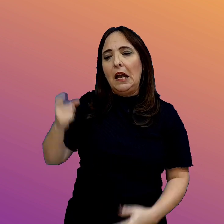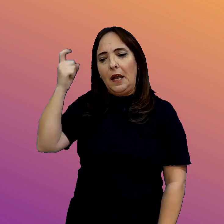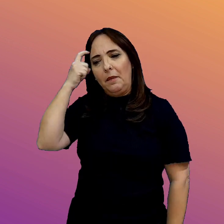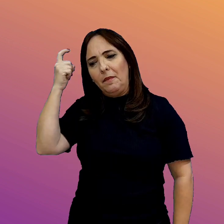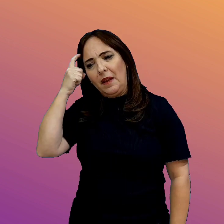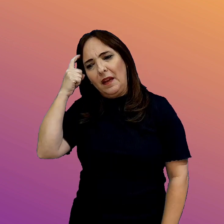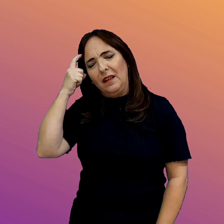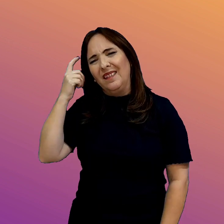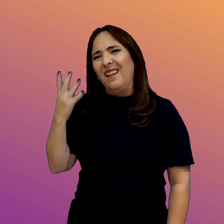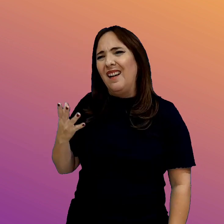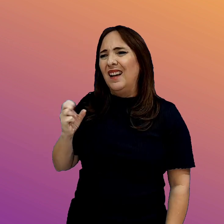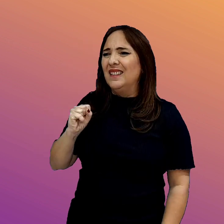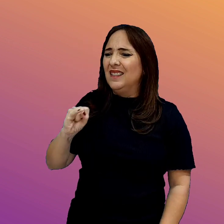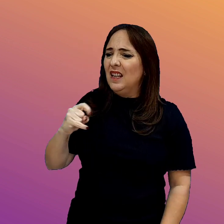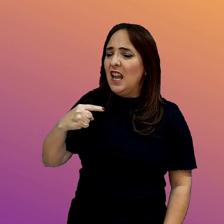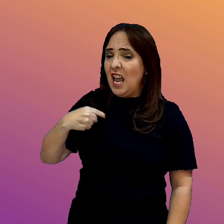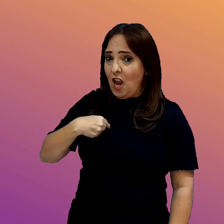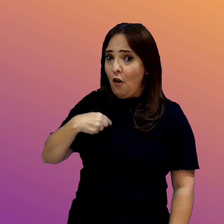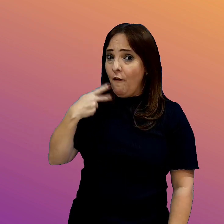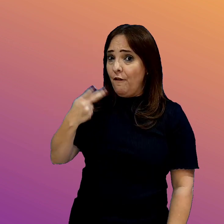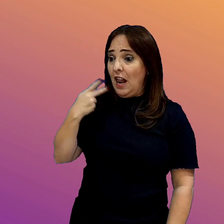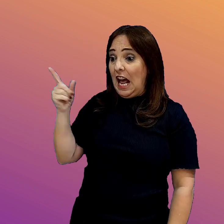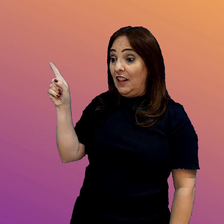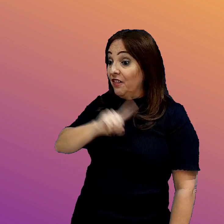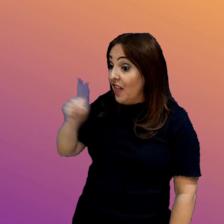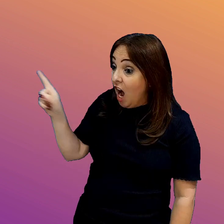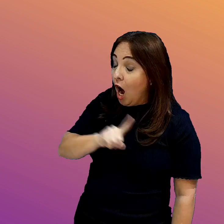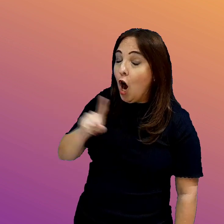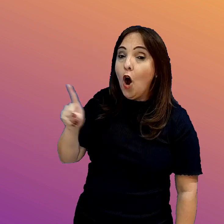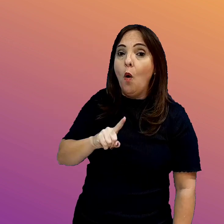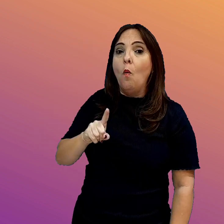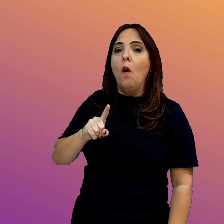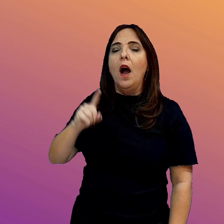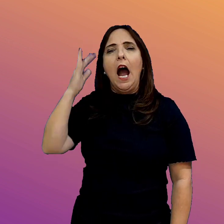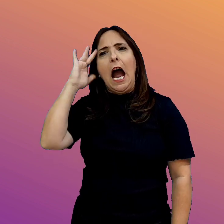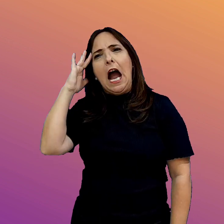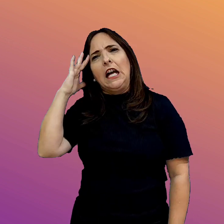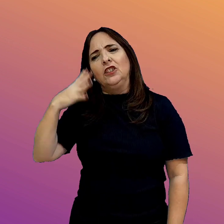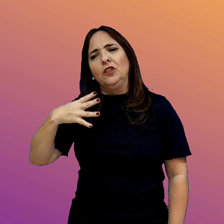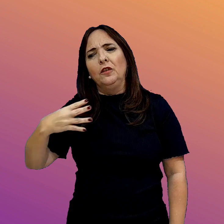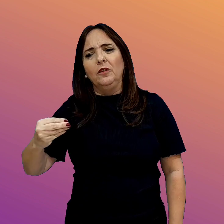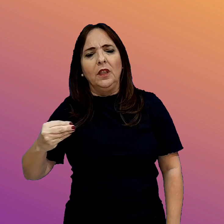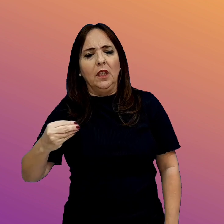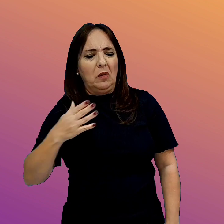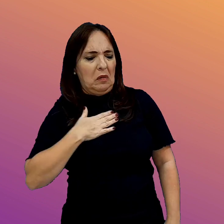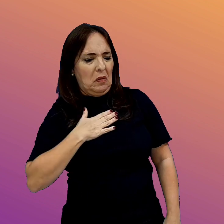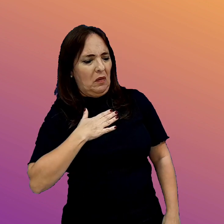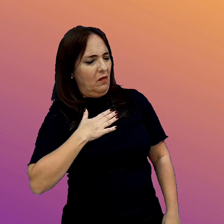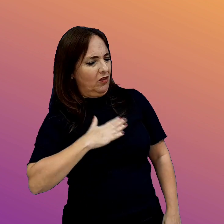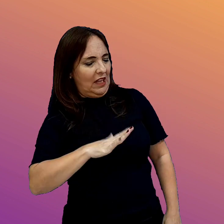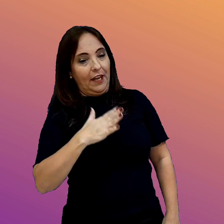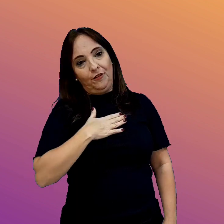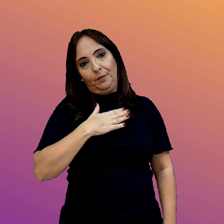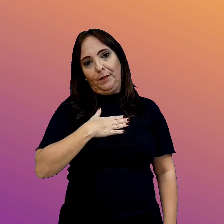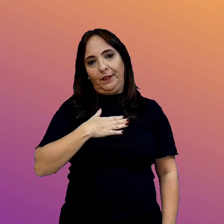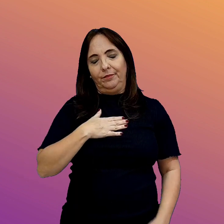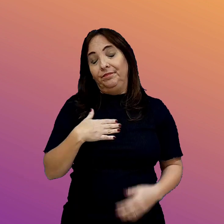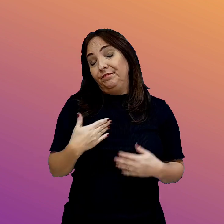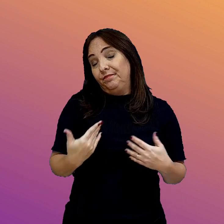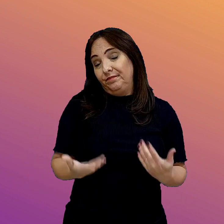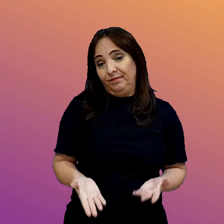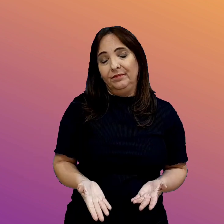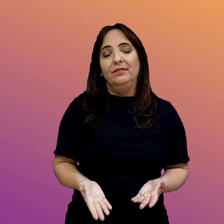de me amar, vai me deixar de eu ser o pai ou a mãe legal? E eu me recordo que quando eu